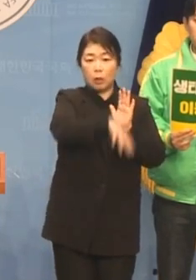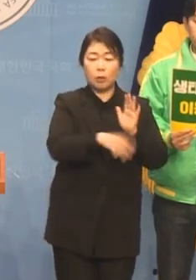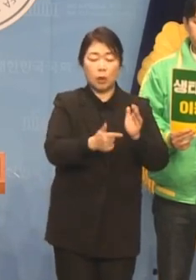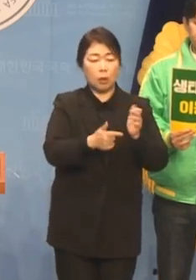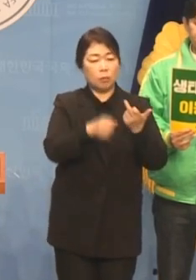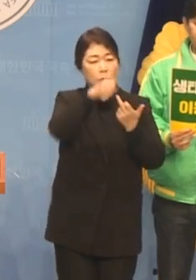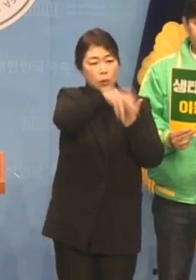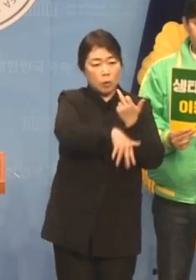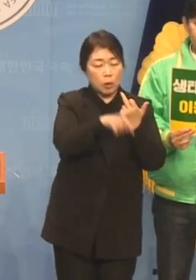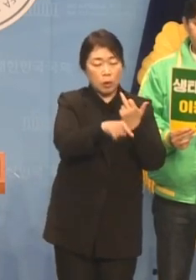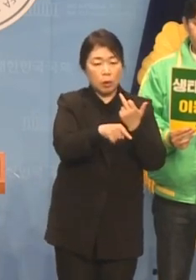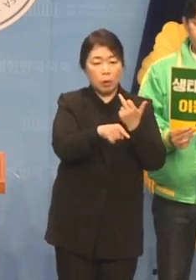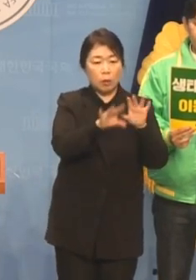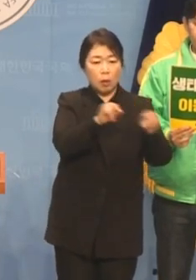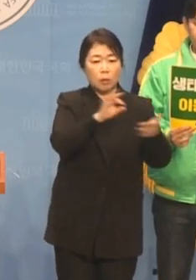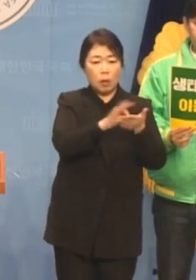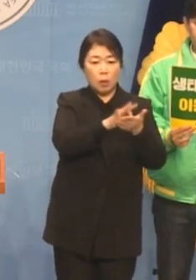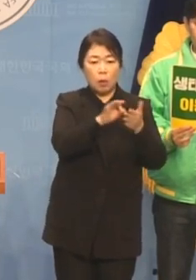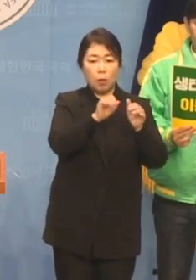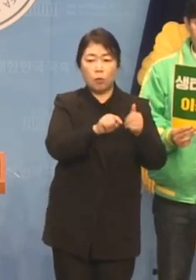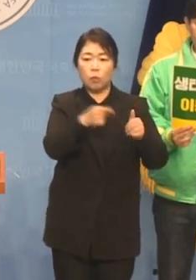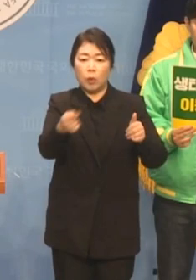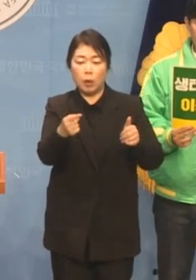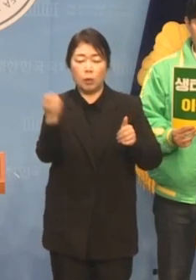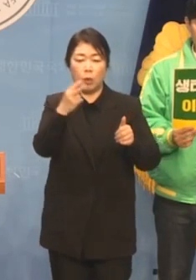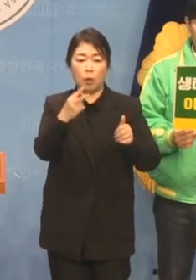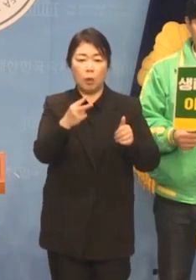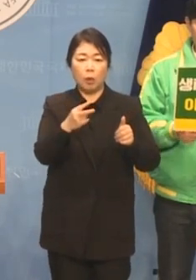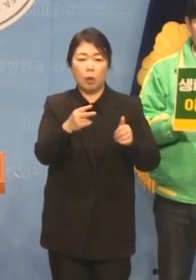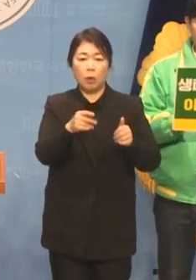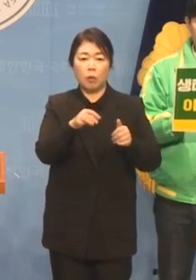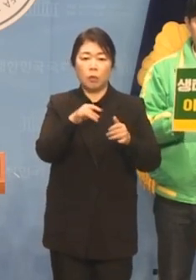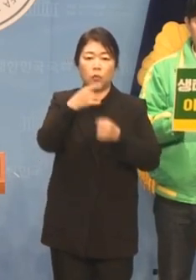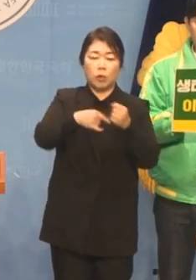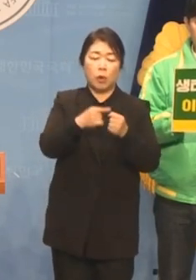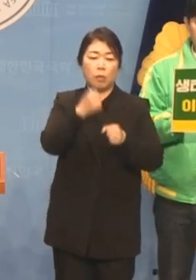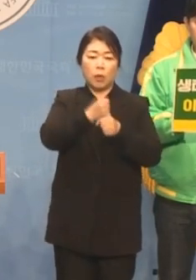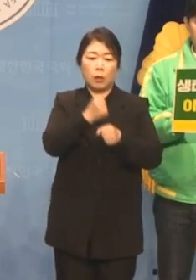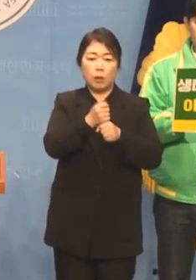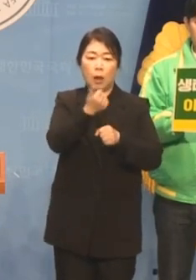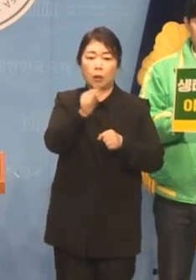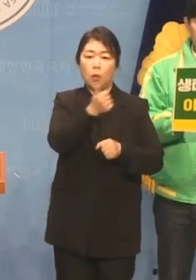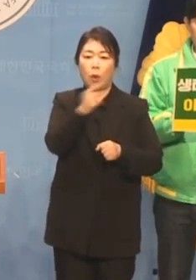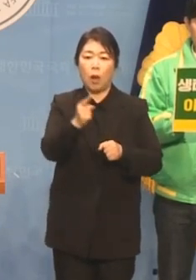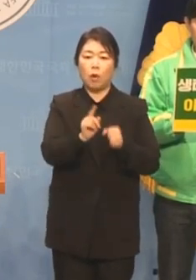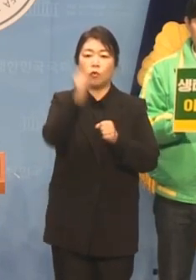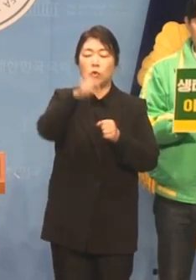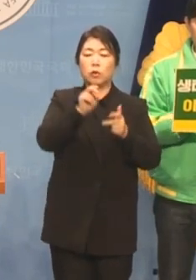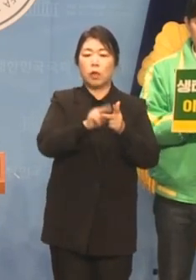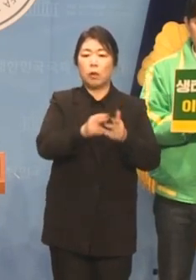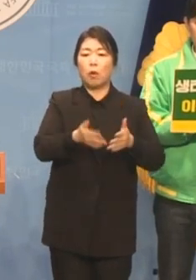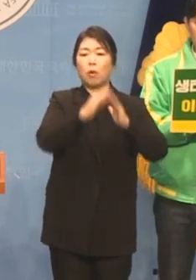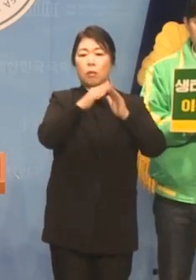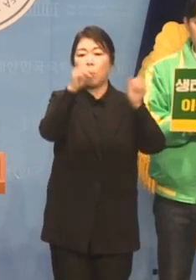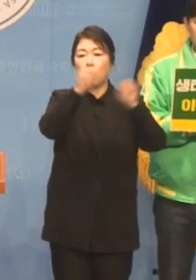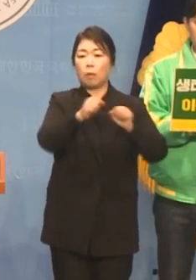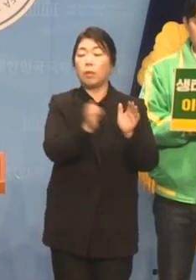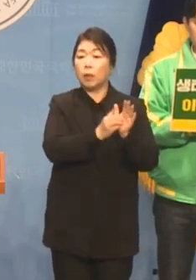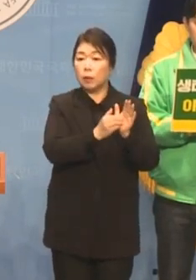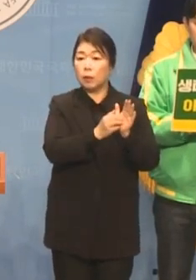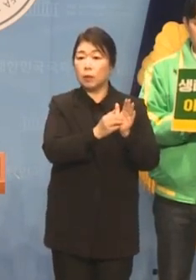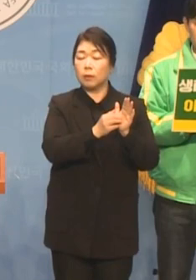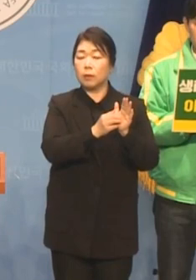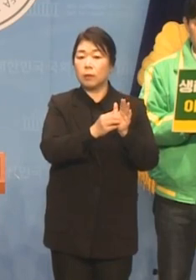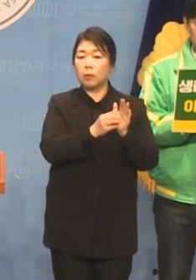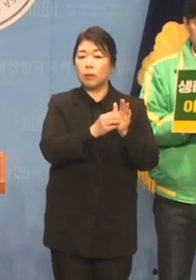대한 용역이 끝나기도 전에 졸속으로 초소형 위성 제작을 위한 한화 우주 센터 건립을 허가해 주었습니다